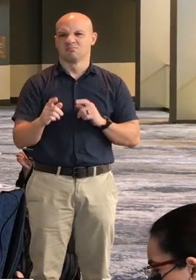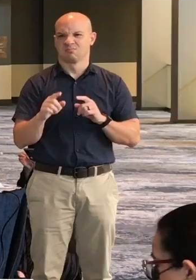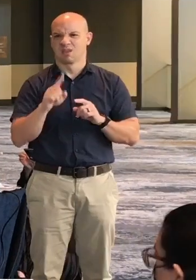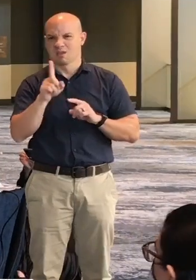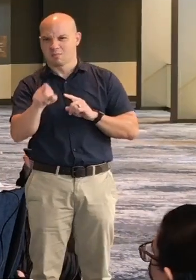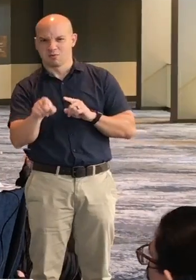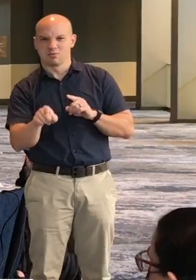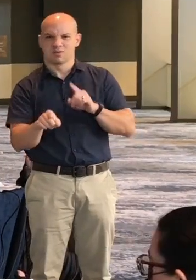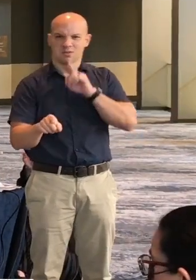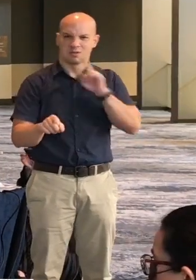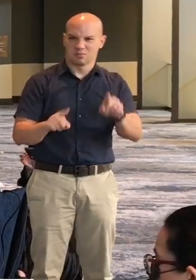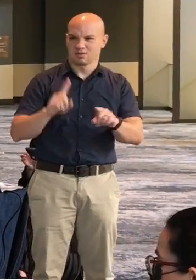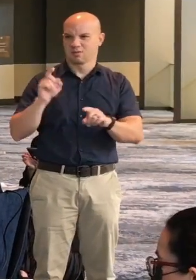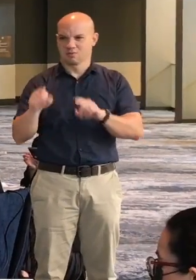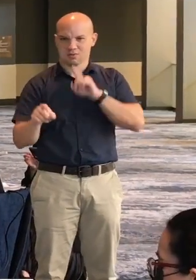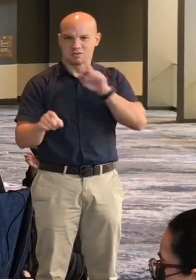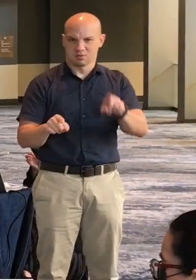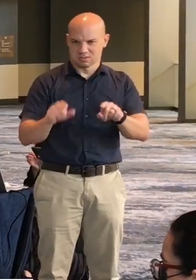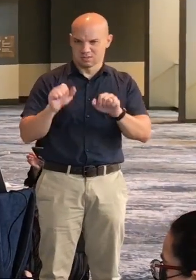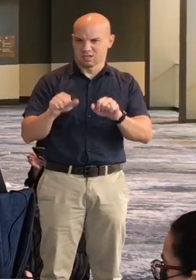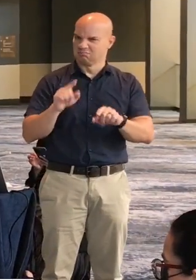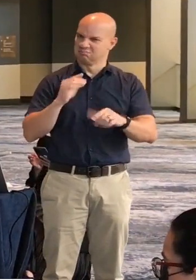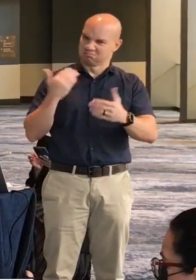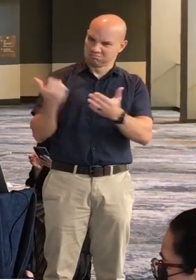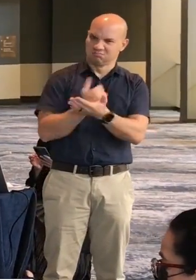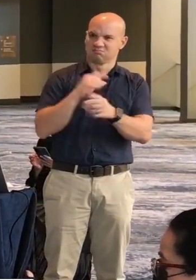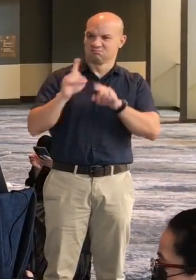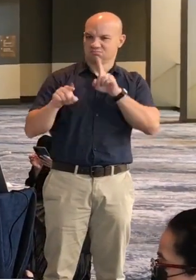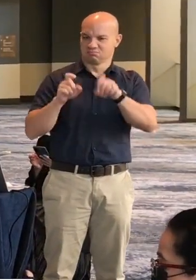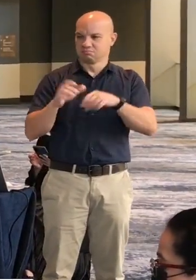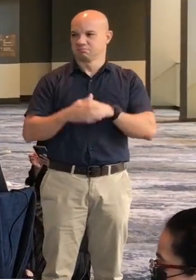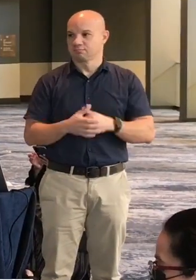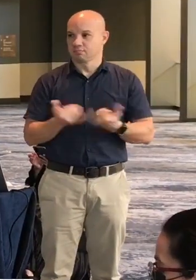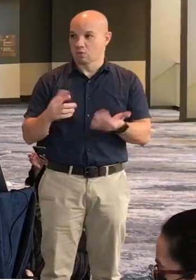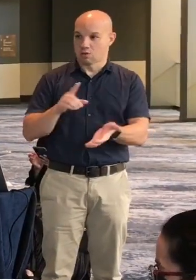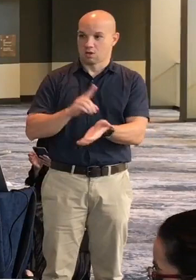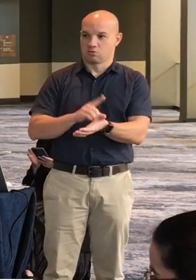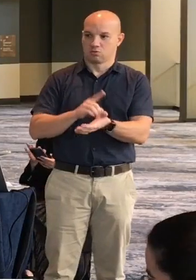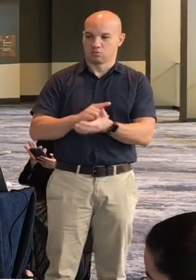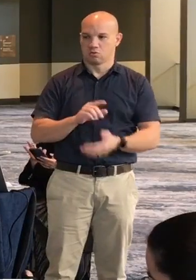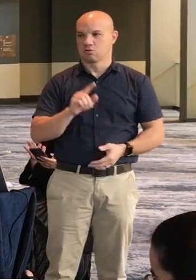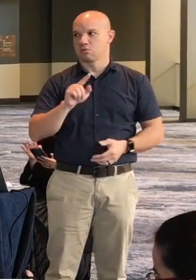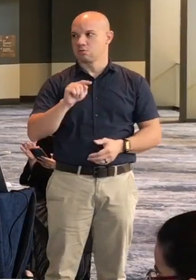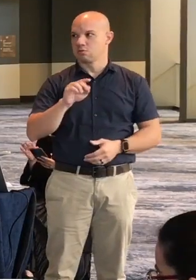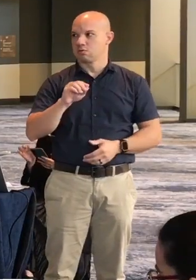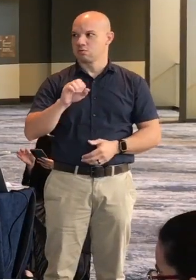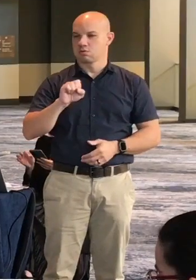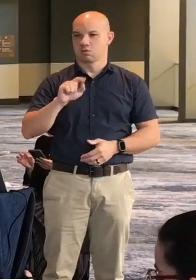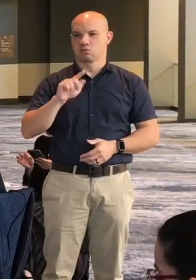al principio, un panel de lujo. Quisiera preguntarle, ¿verdad?, al doctor Tosca,